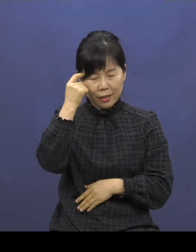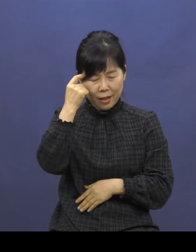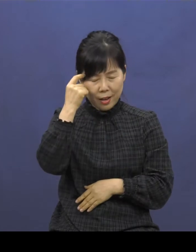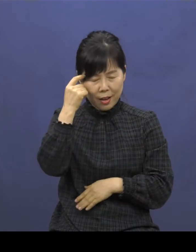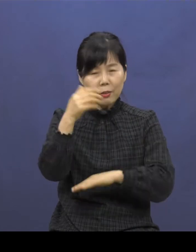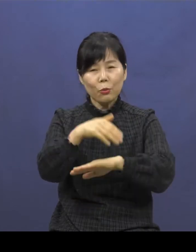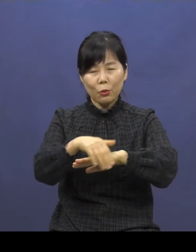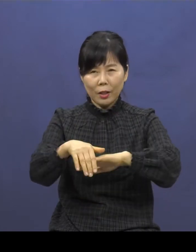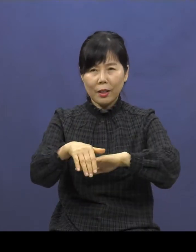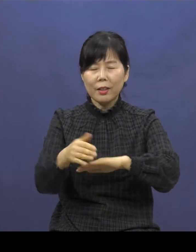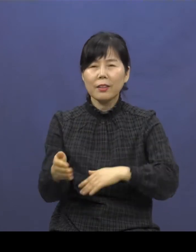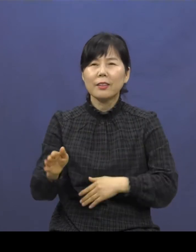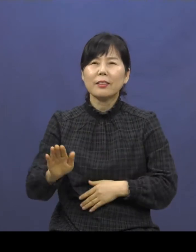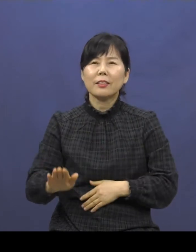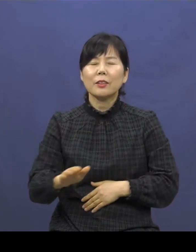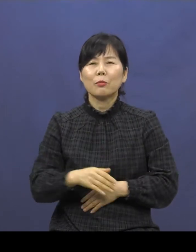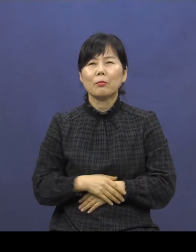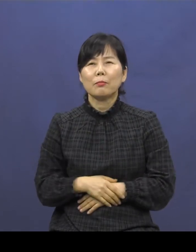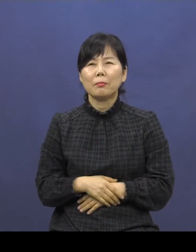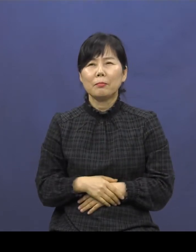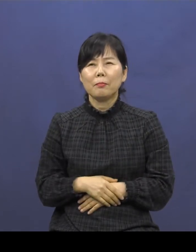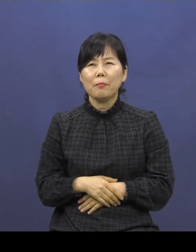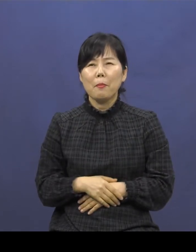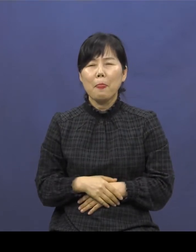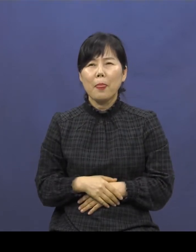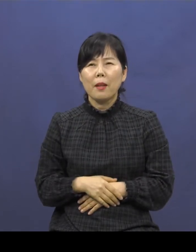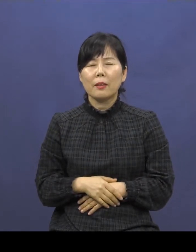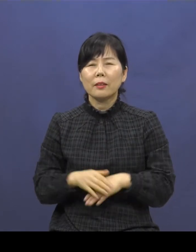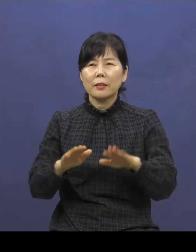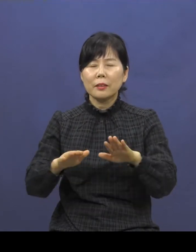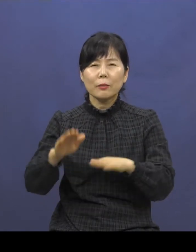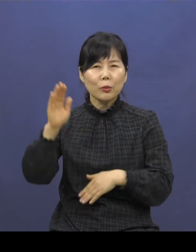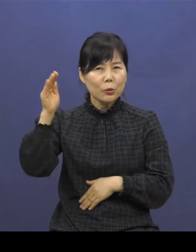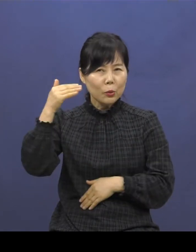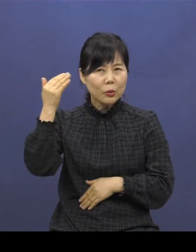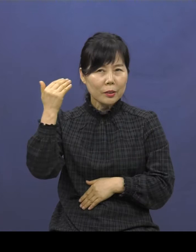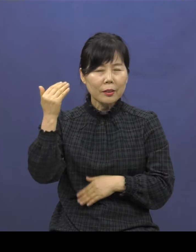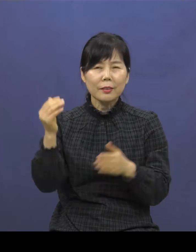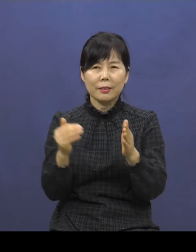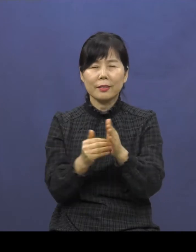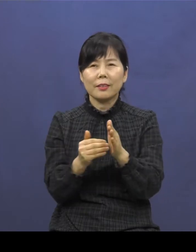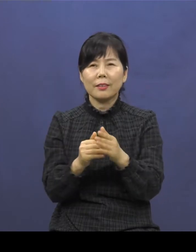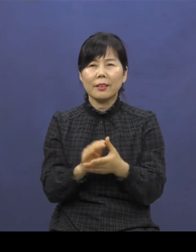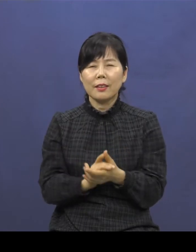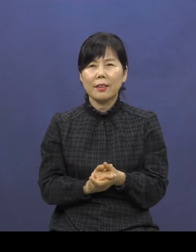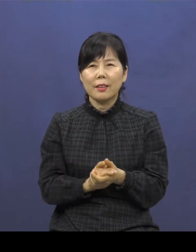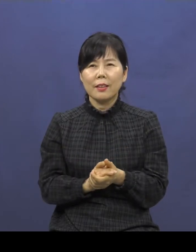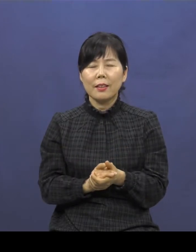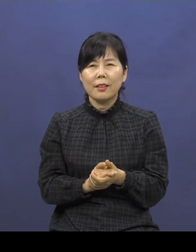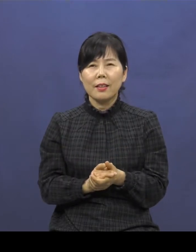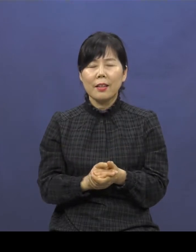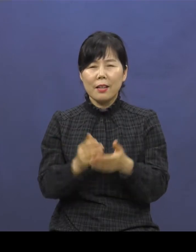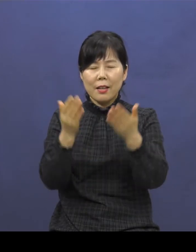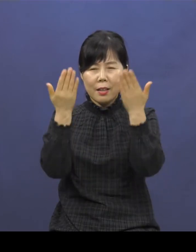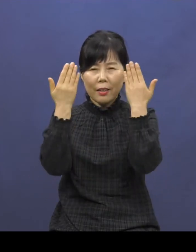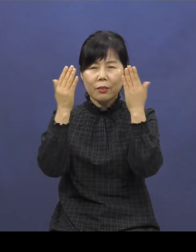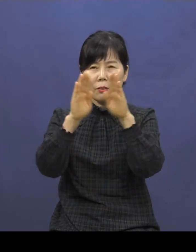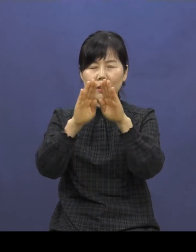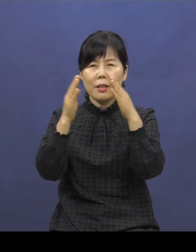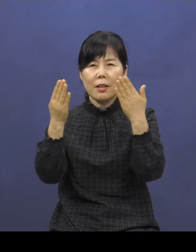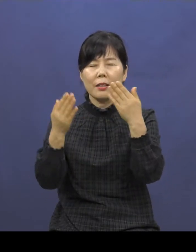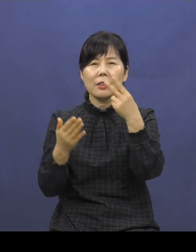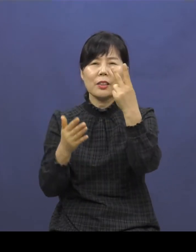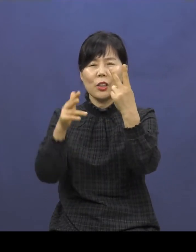하는 그런 계획을 가지고 말씀드렸는데 뭐 다 들으신 것처럼 지금 개학이 2주가 또 연기됐습니다.